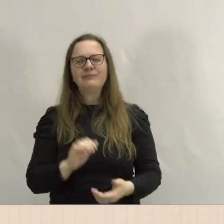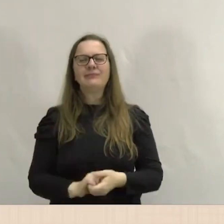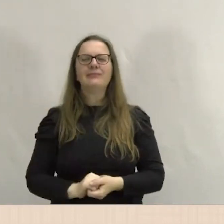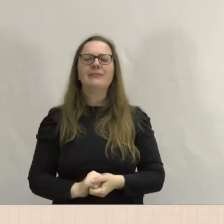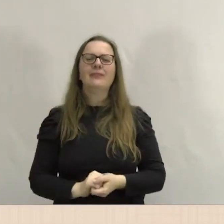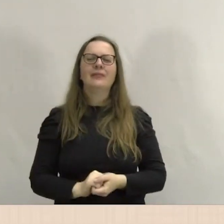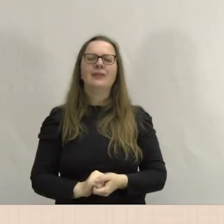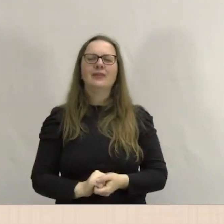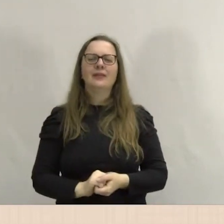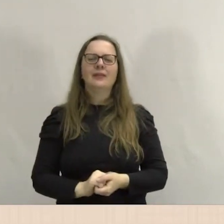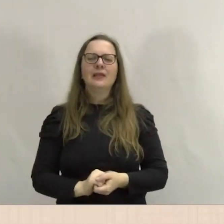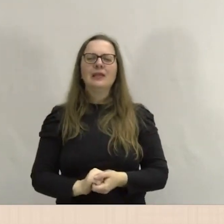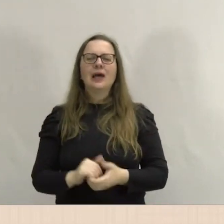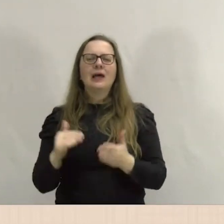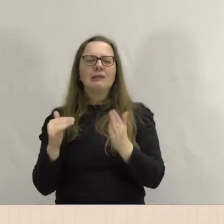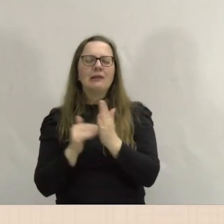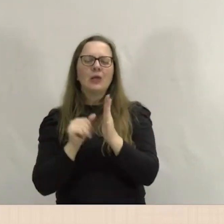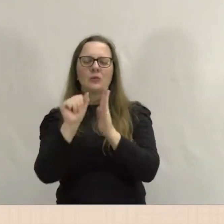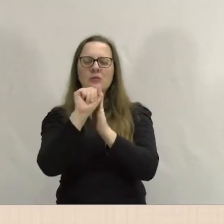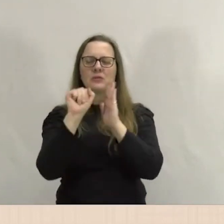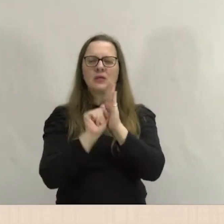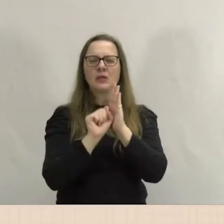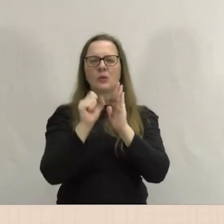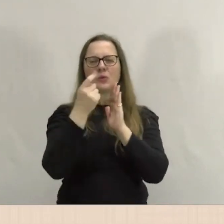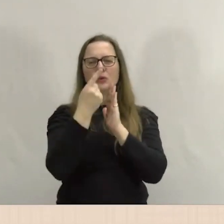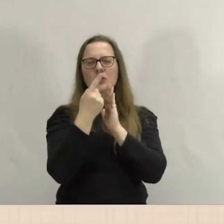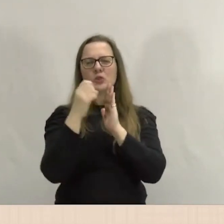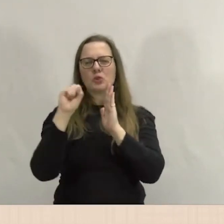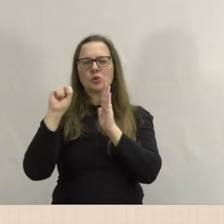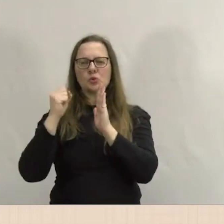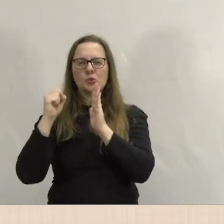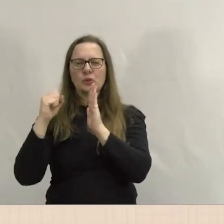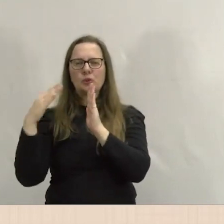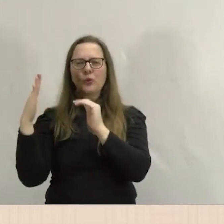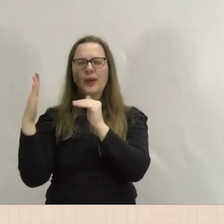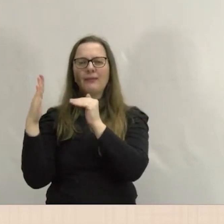restauração no final do século XVIII e também no final do século XIX.